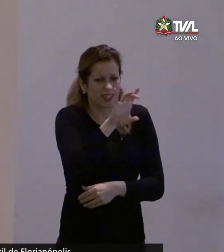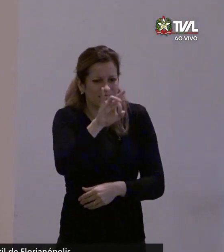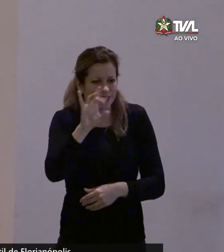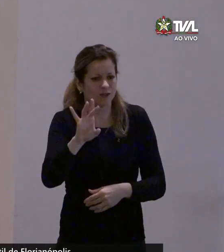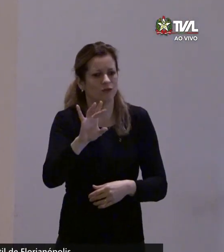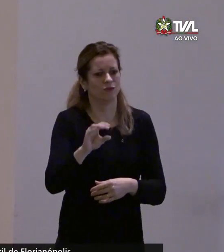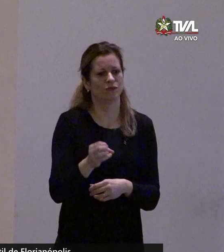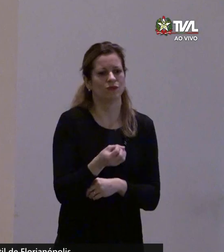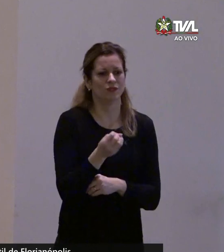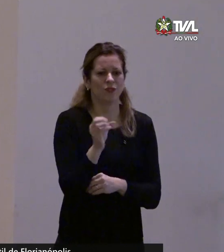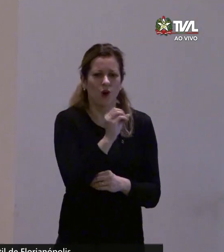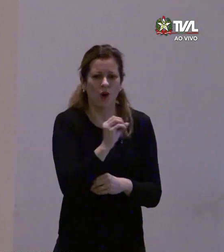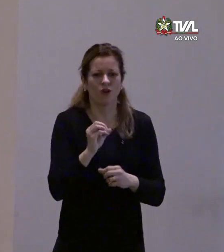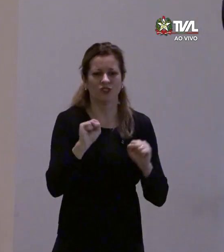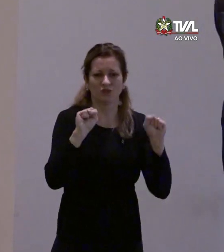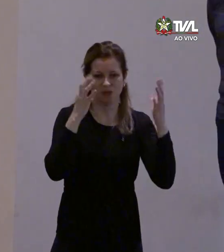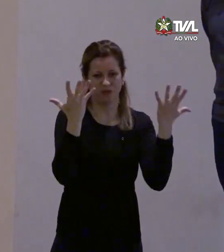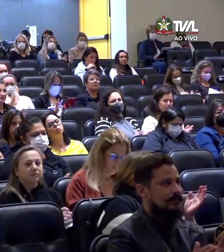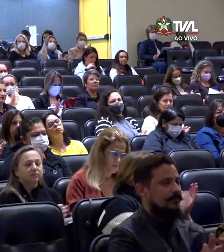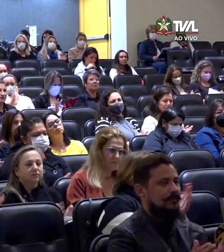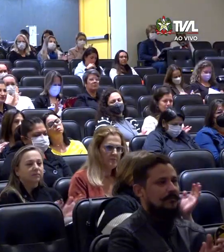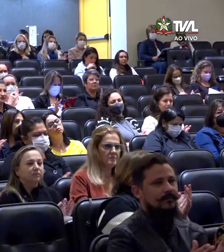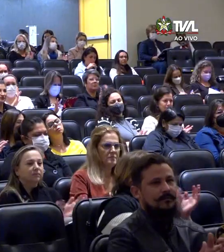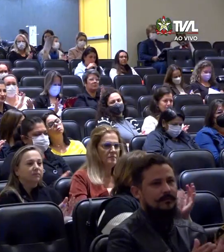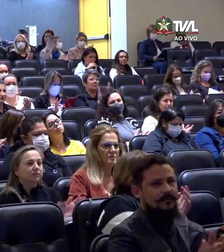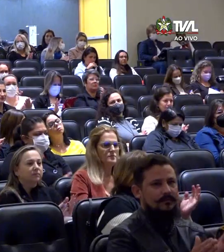ótimo evento e um bom dia